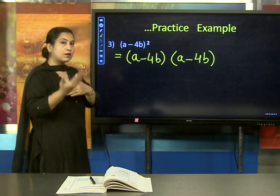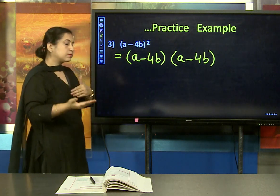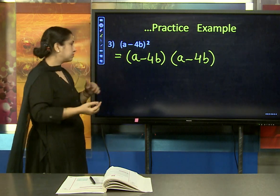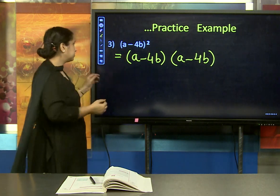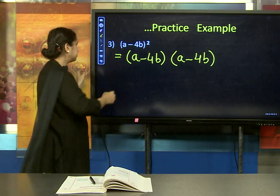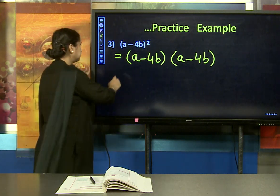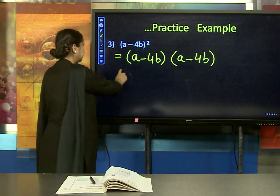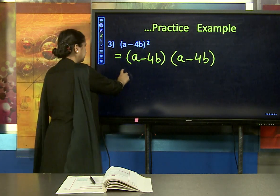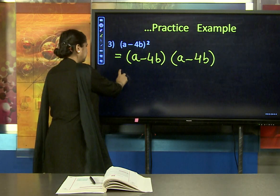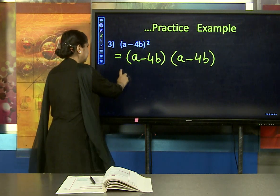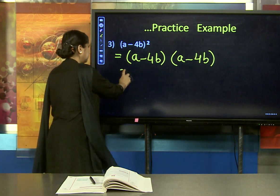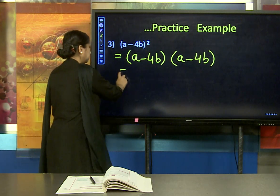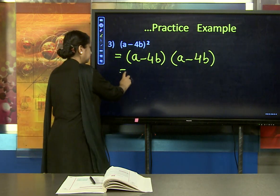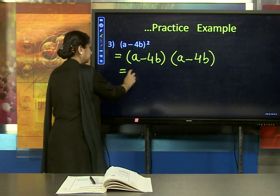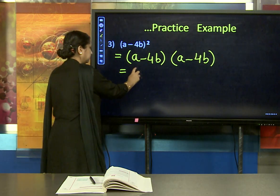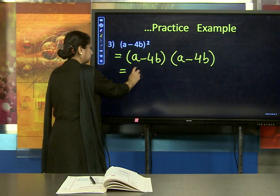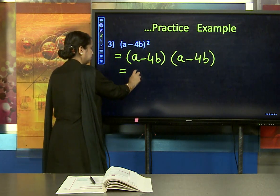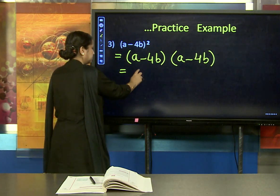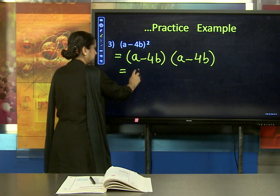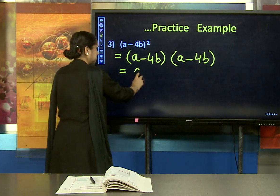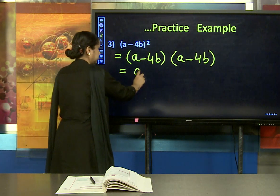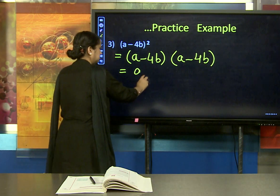आपस में दोनों में माइनस हो रही है।